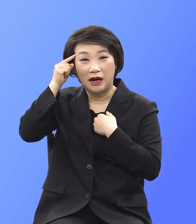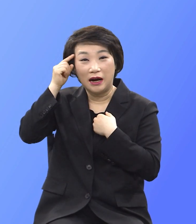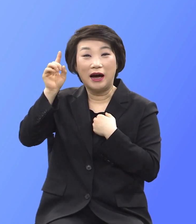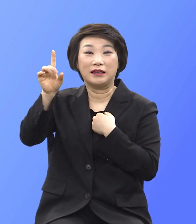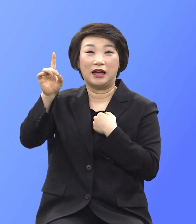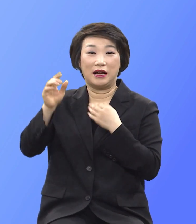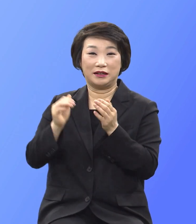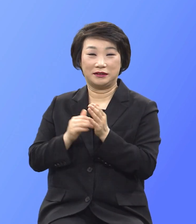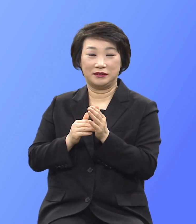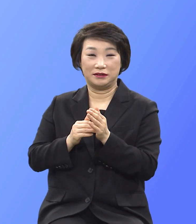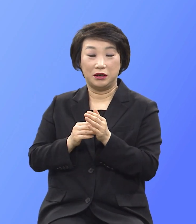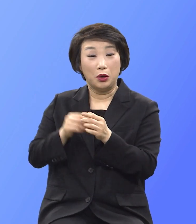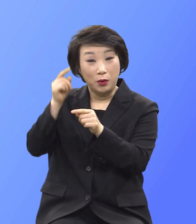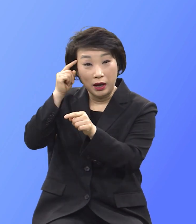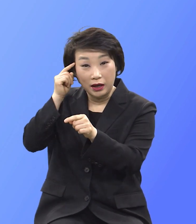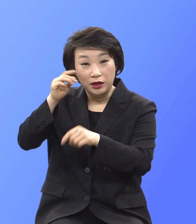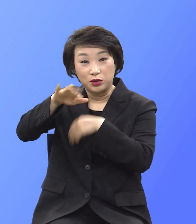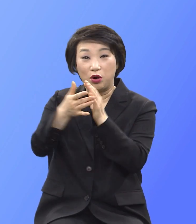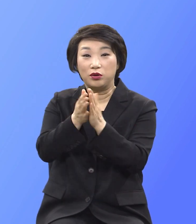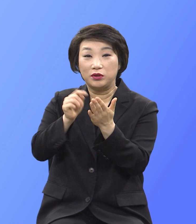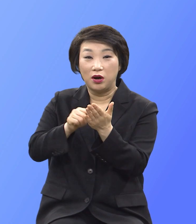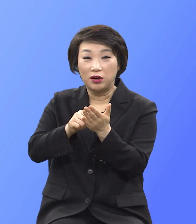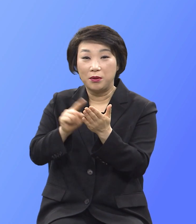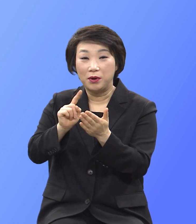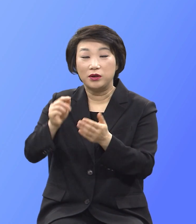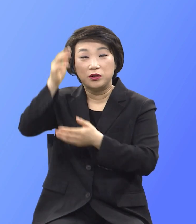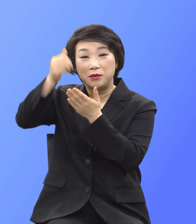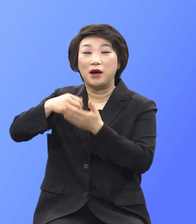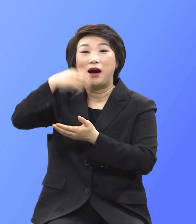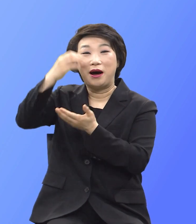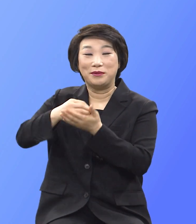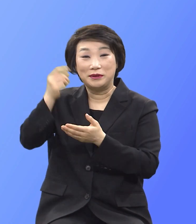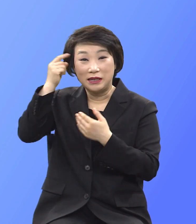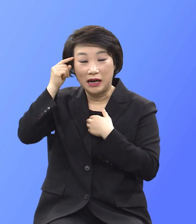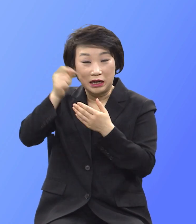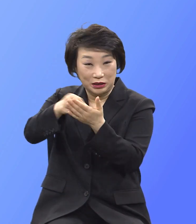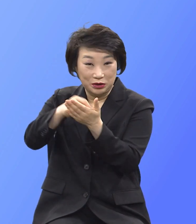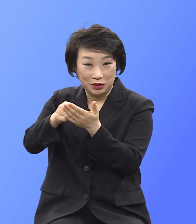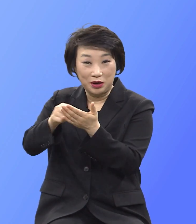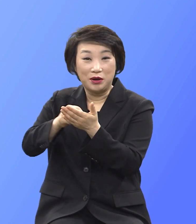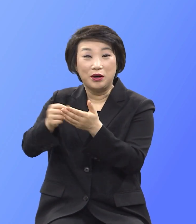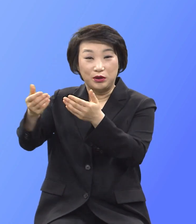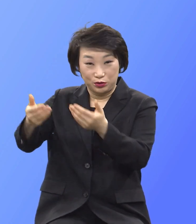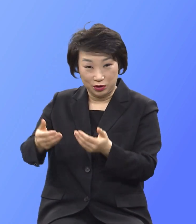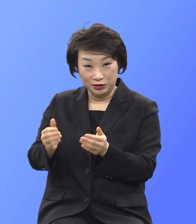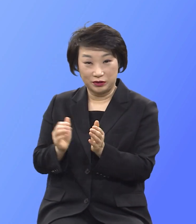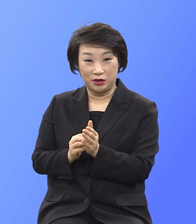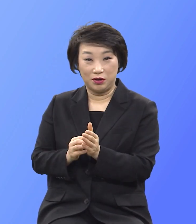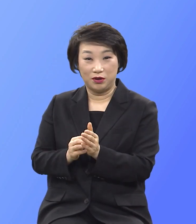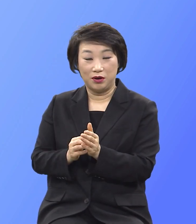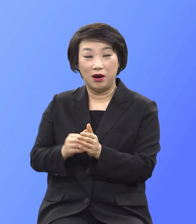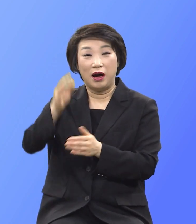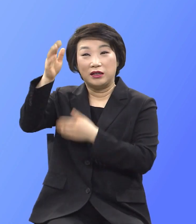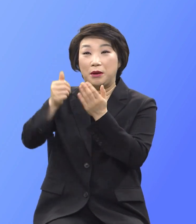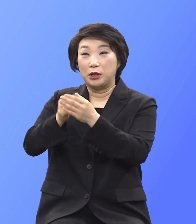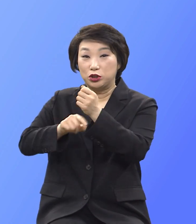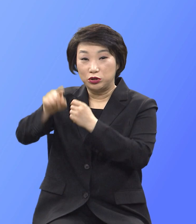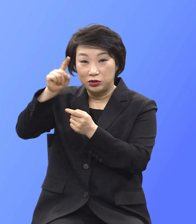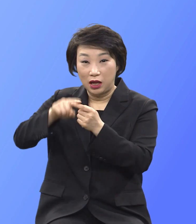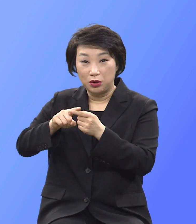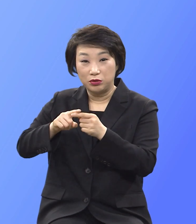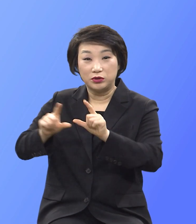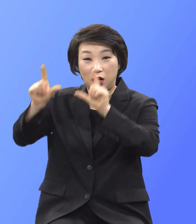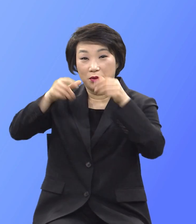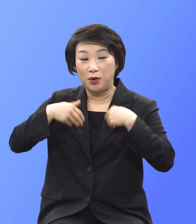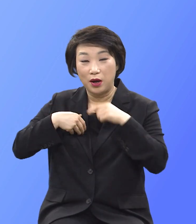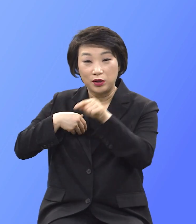생각입니다. 왜 성경은 성령의 감동의 생각으로 기록되었지에 하나님의 뜻대로